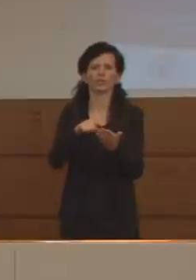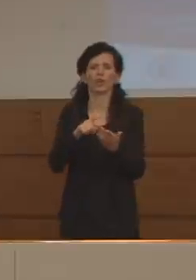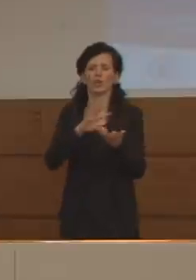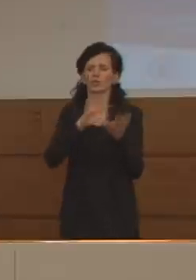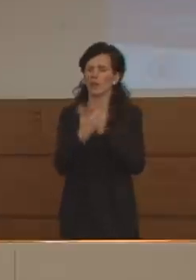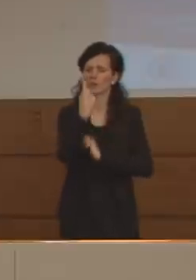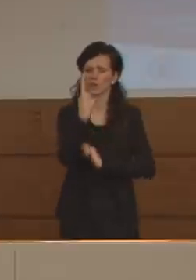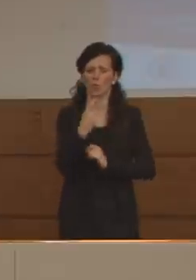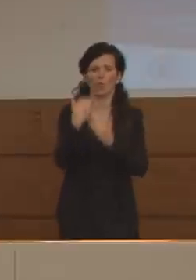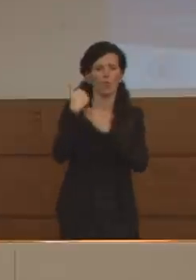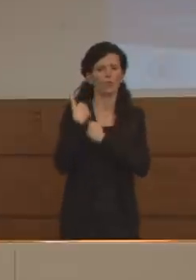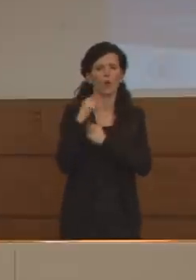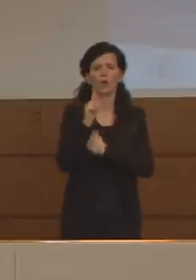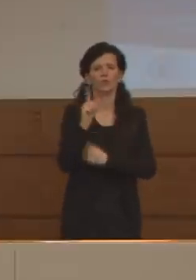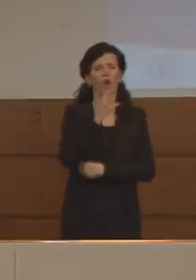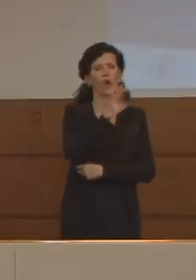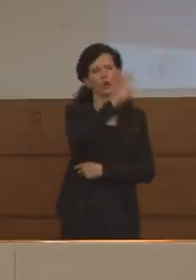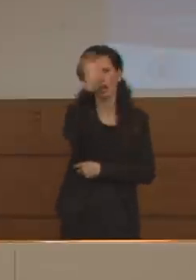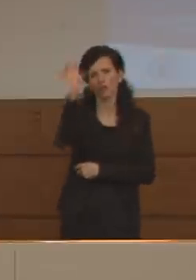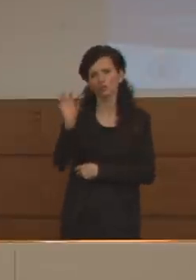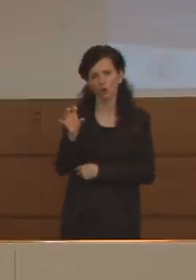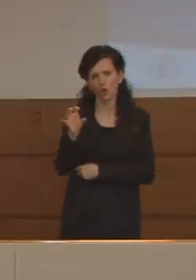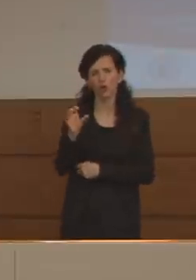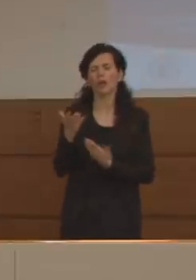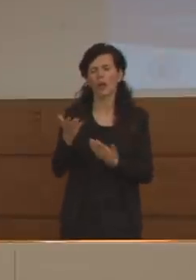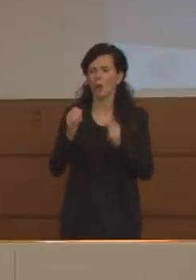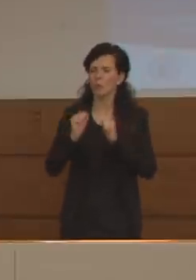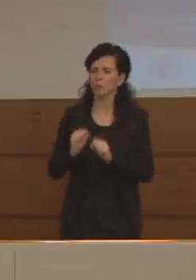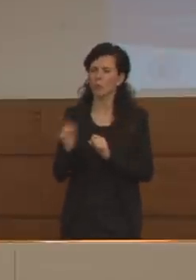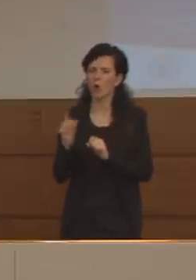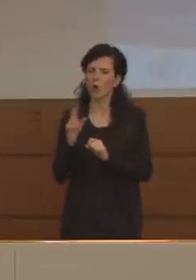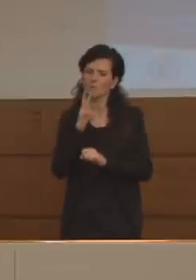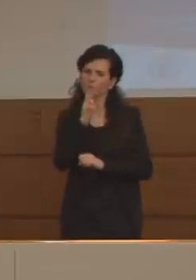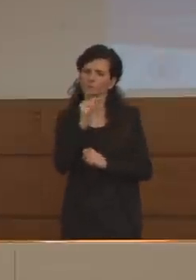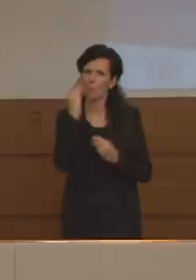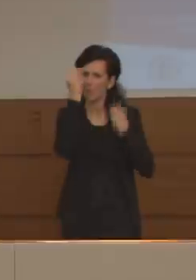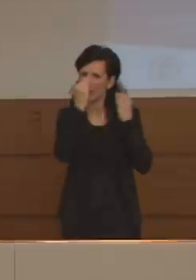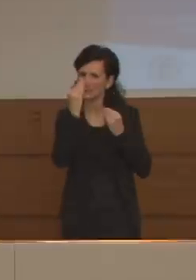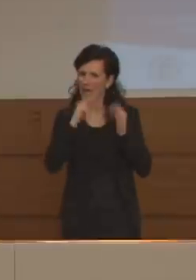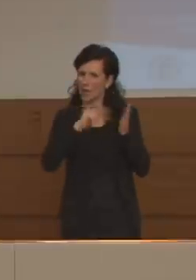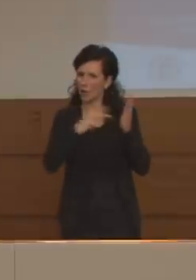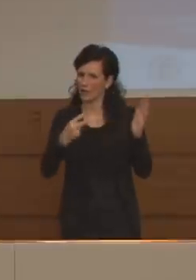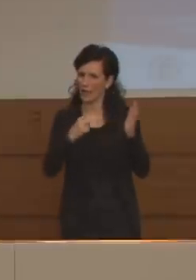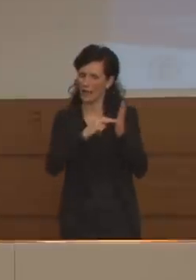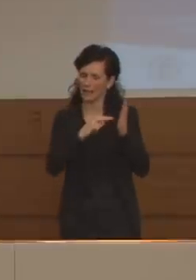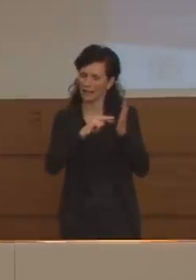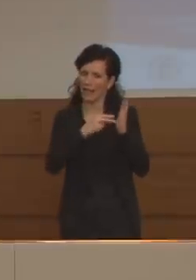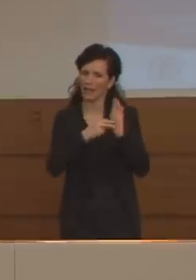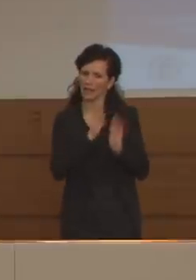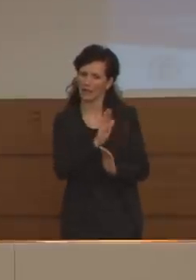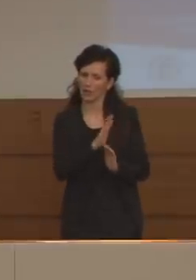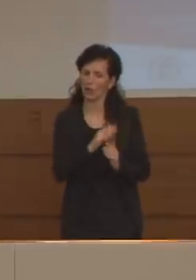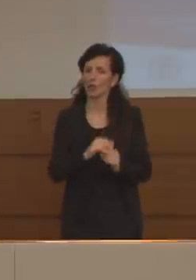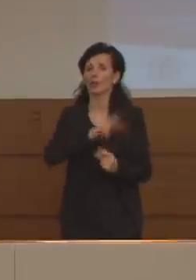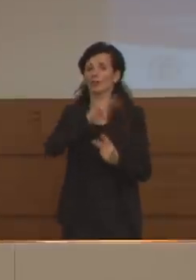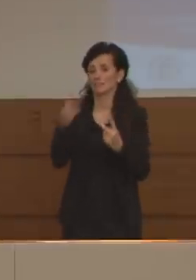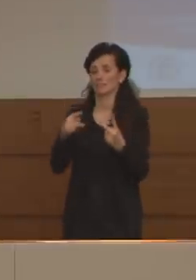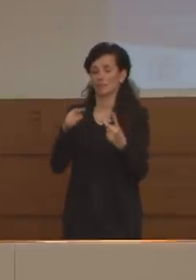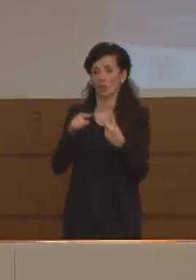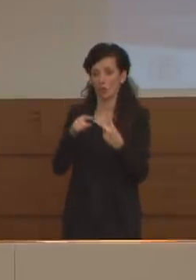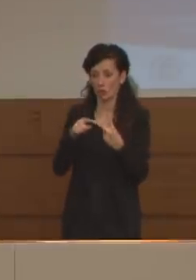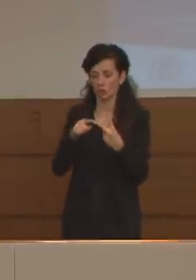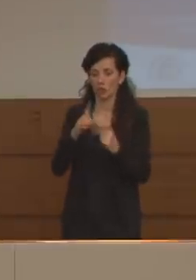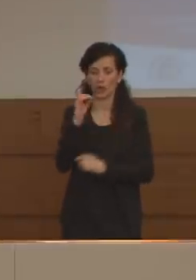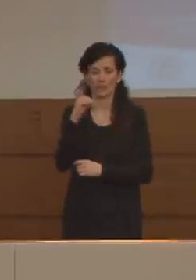però può darci sicuramente un consiglio diciamo un parere tecnico e la seconda in vista delle prossime ordinanze che sono di fatto decadute con